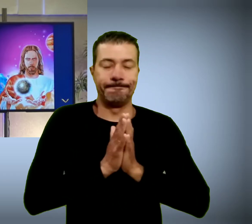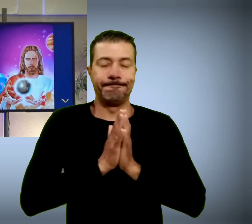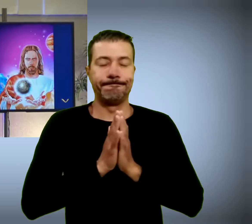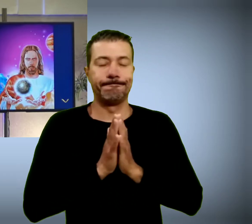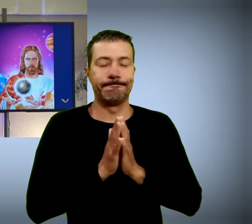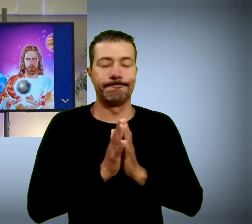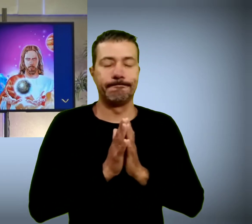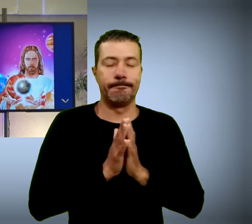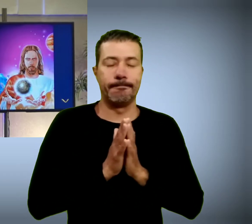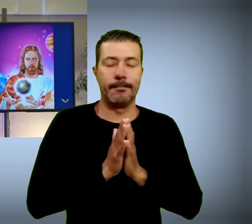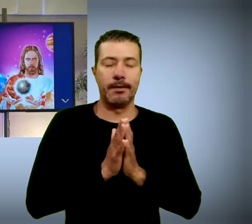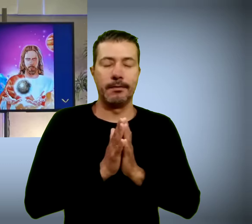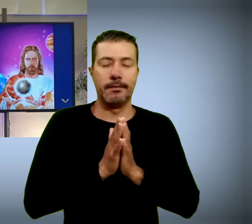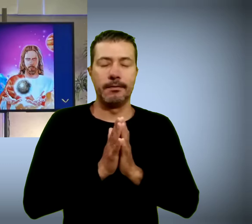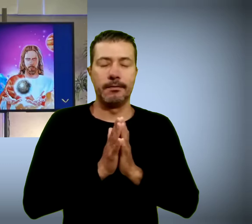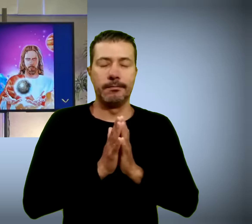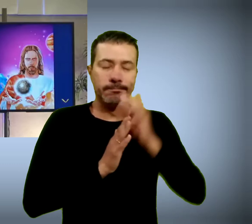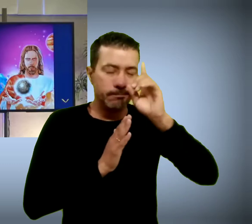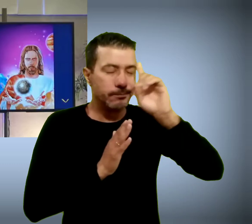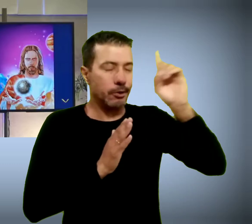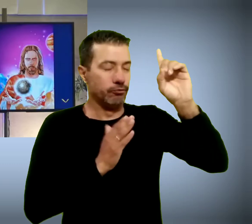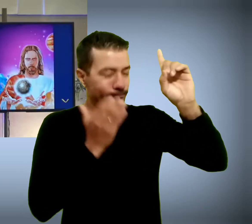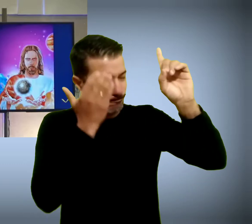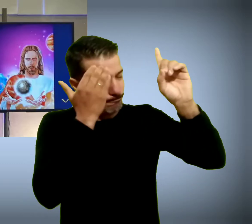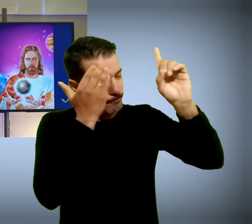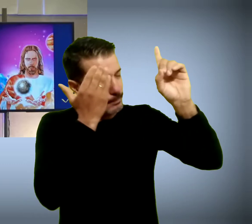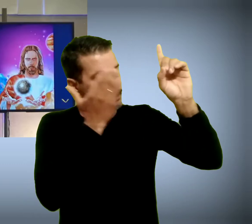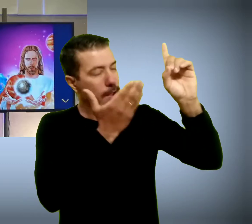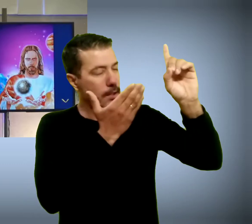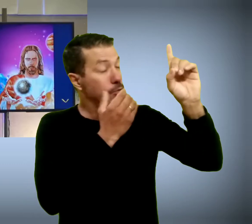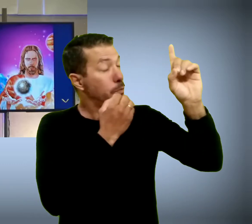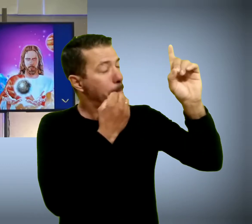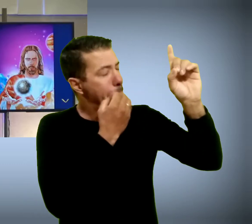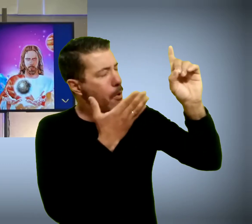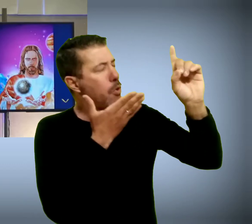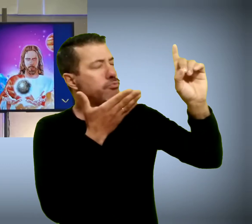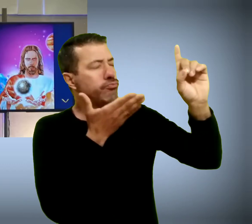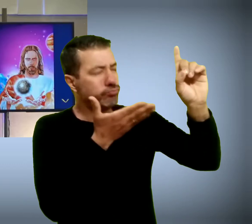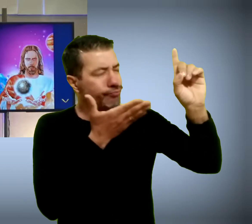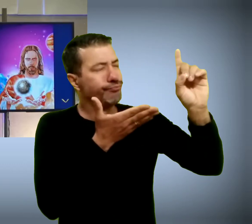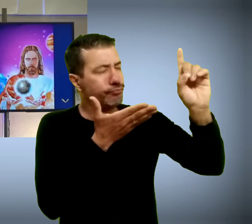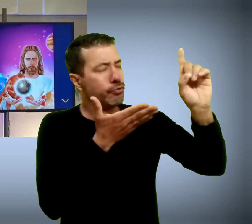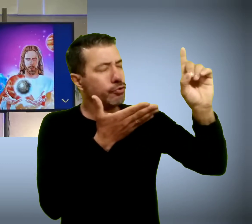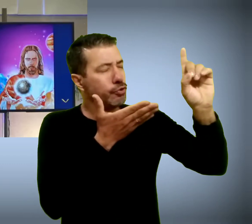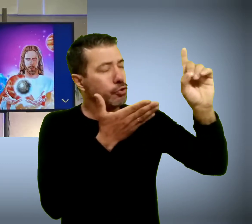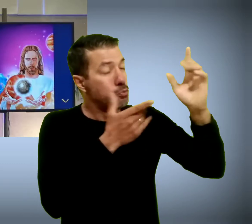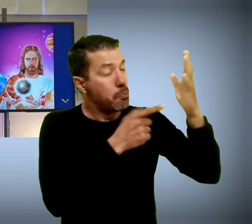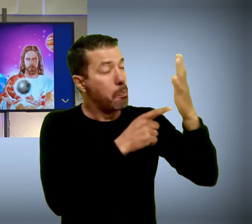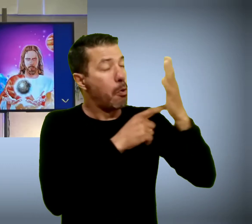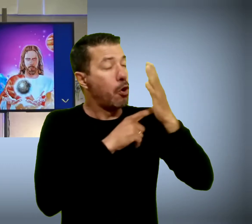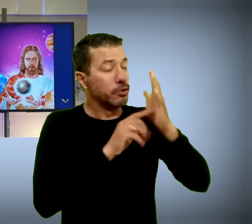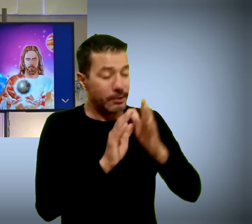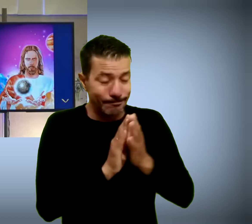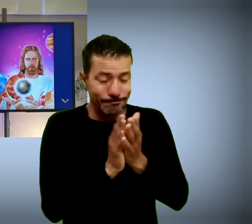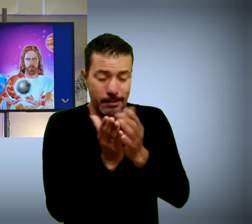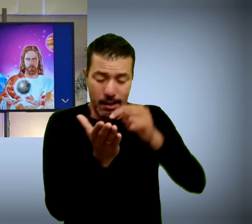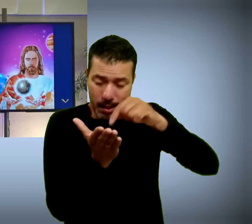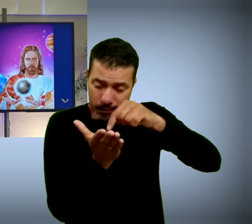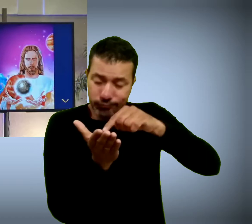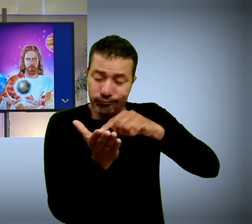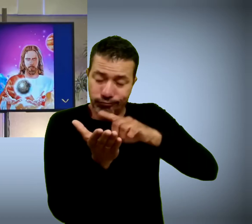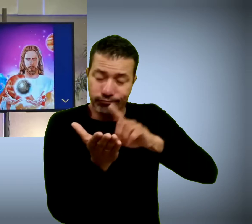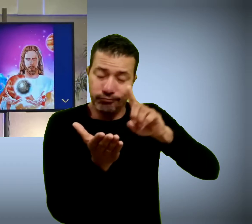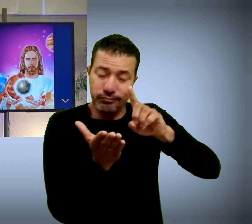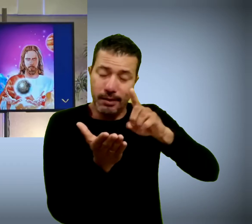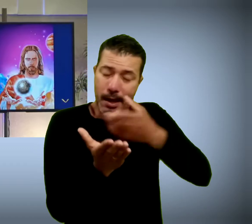Deus. Querido Deus, obrigado, Senhor, porque o Senhor é bom. Obrigado porque o Senhor se revela através da sua palavra.